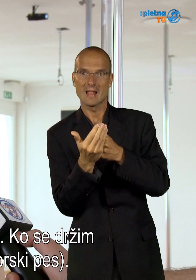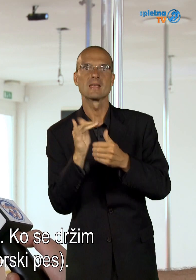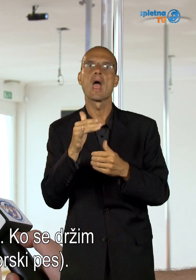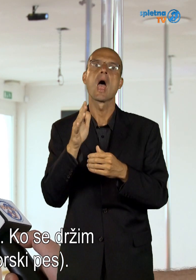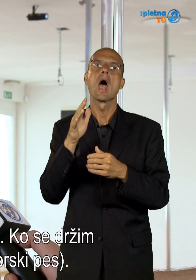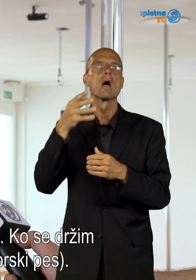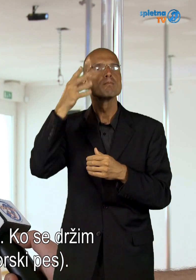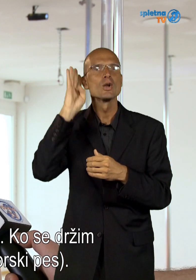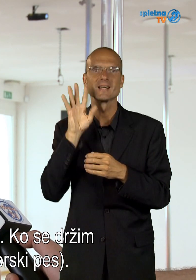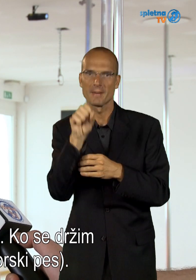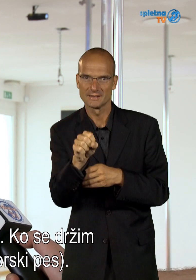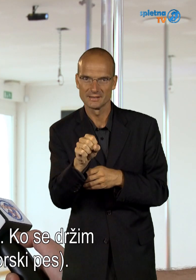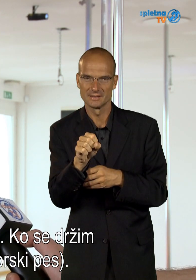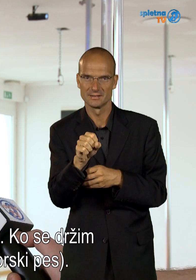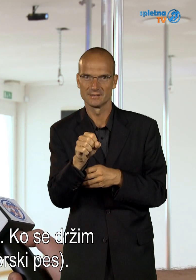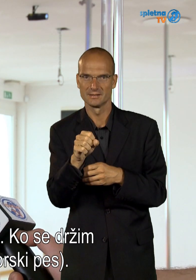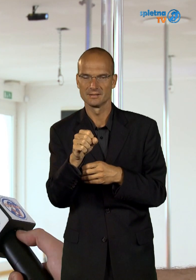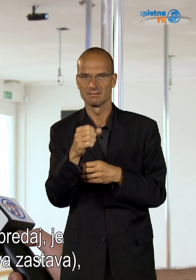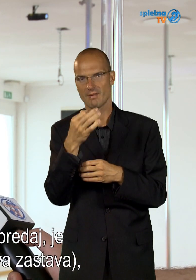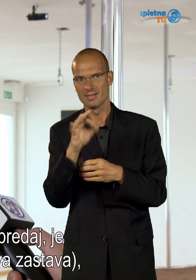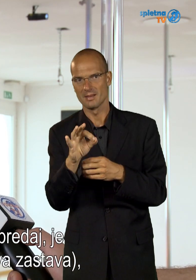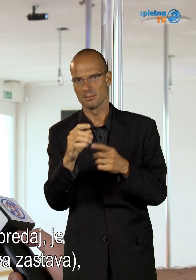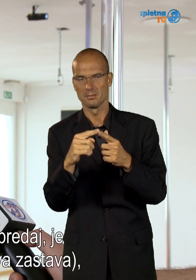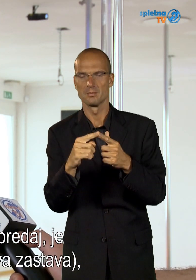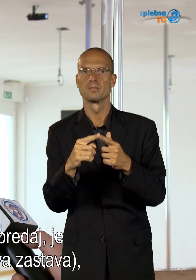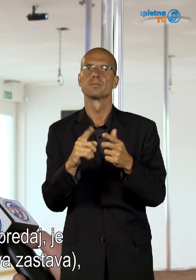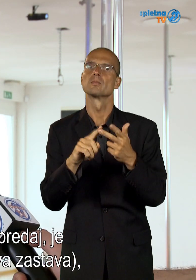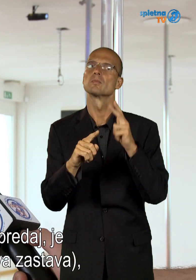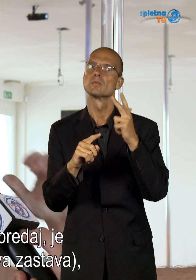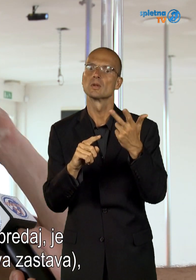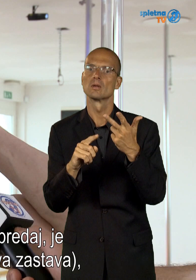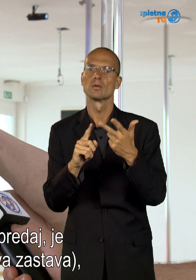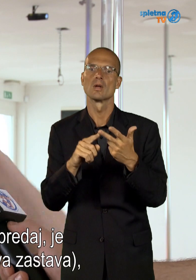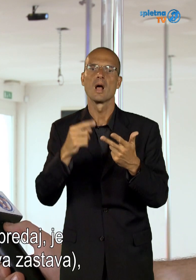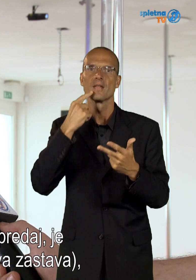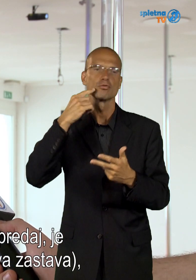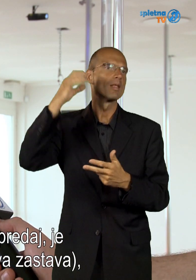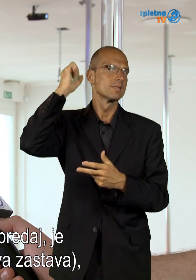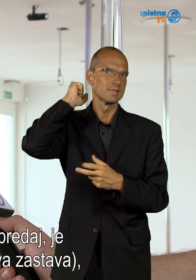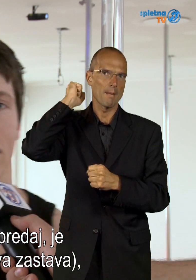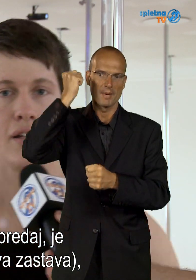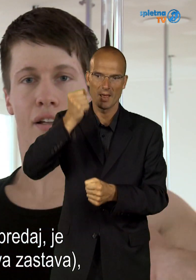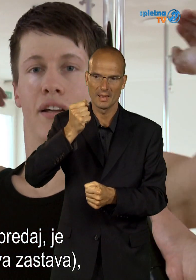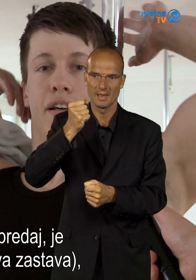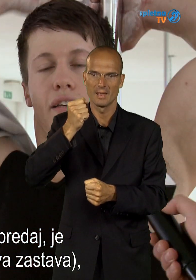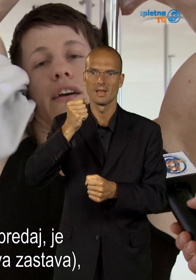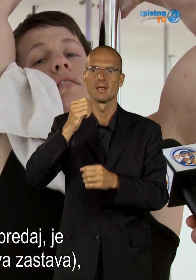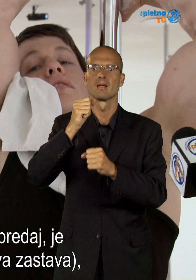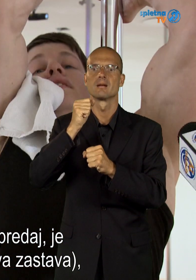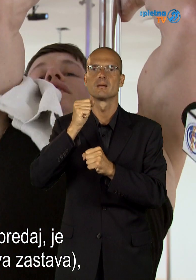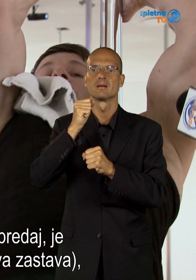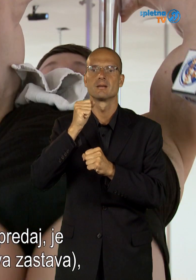šark, potem tale je, ki se držim tako naprej,